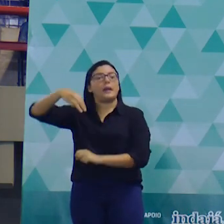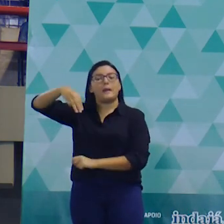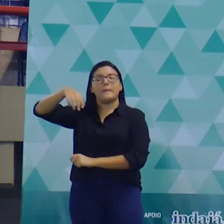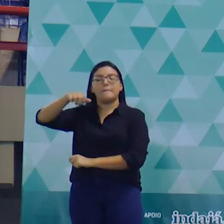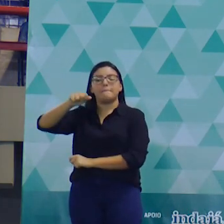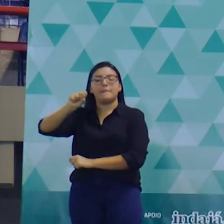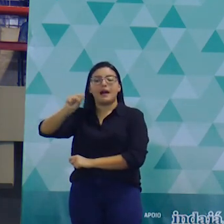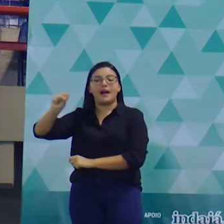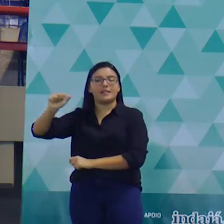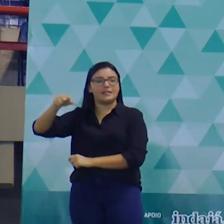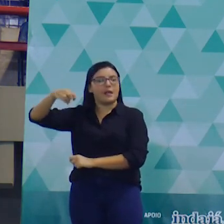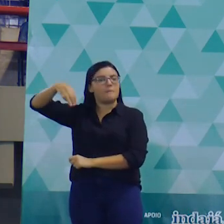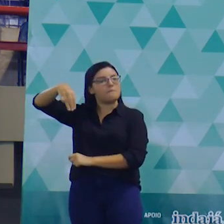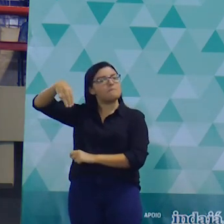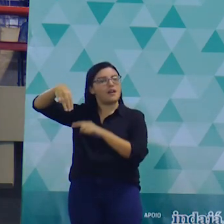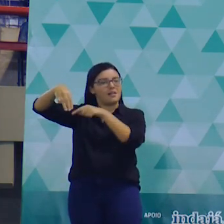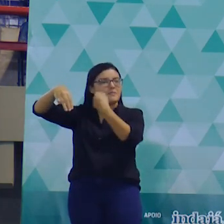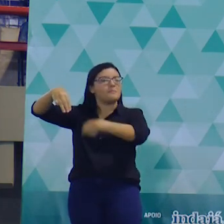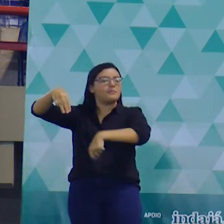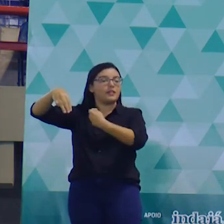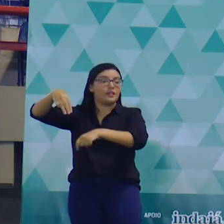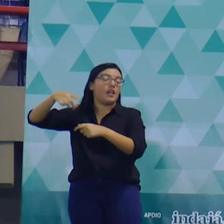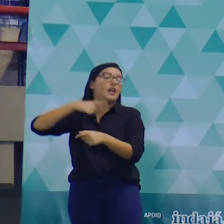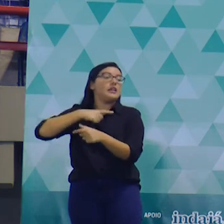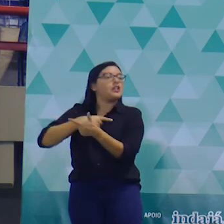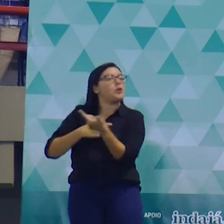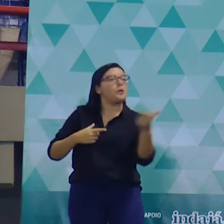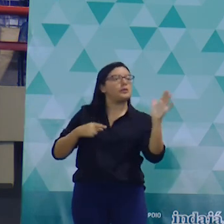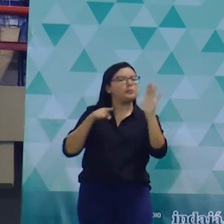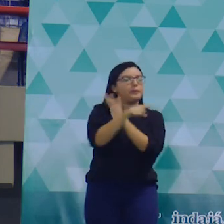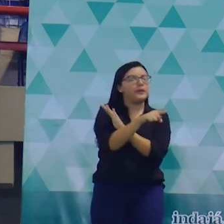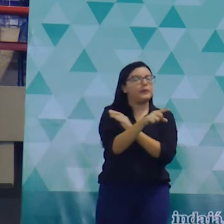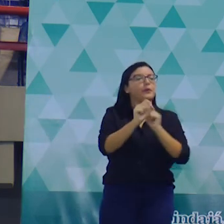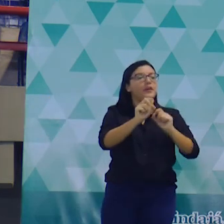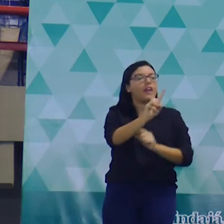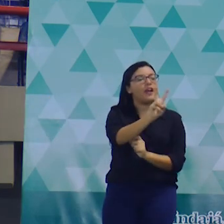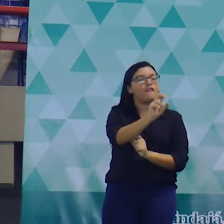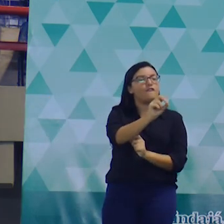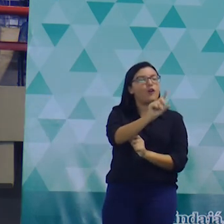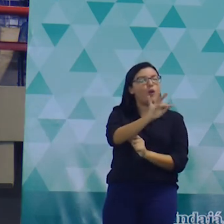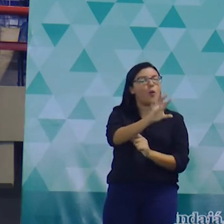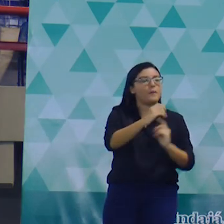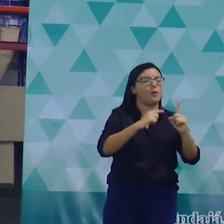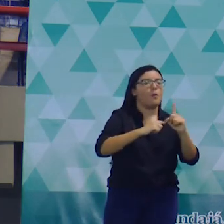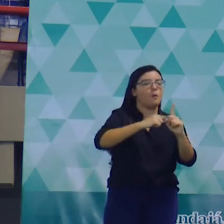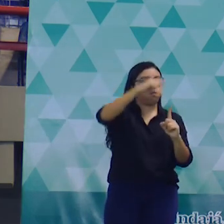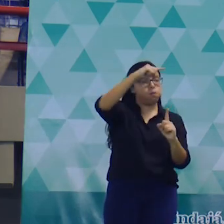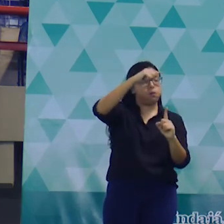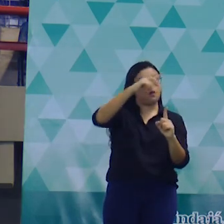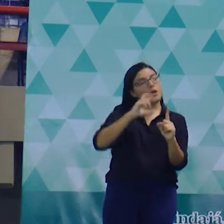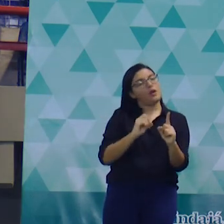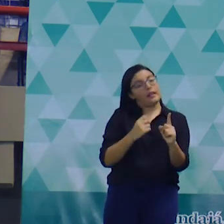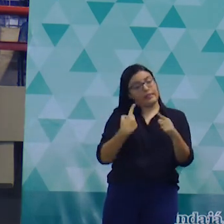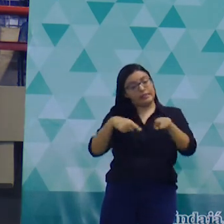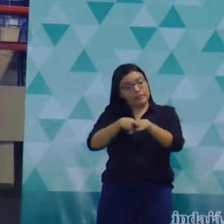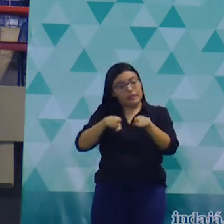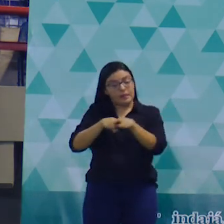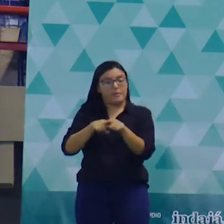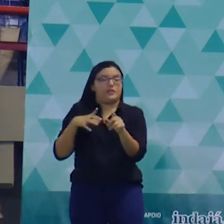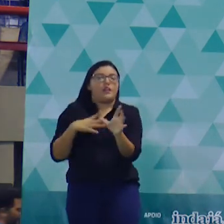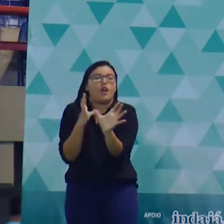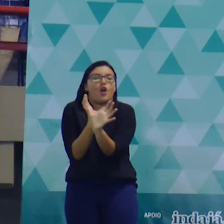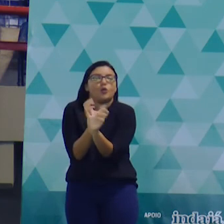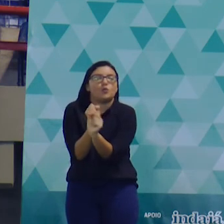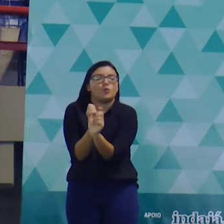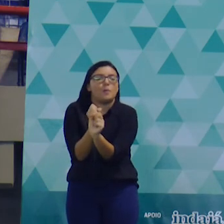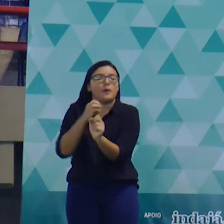das substâncias. Tem questão que pede para que eu calcule o volume das substâncias. E tem questão que pede para que eu calcule o número de moléculas